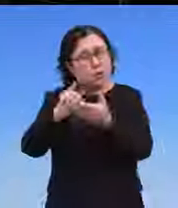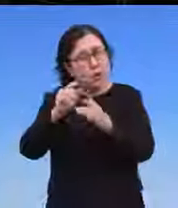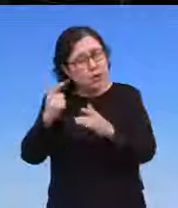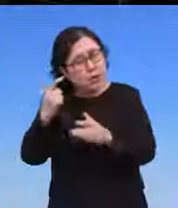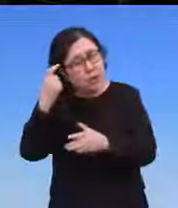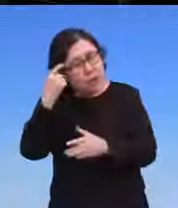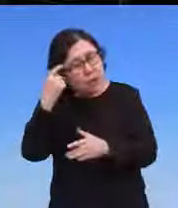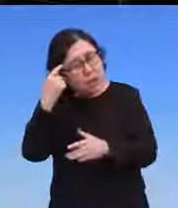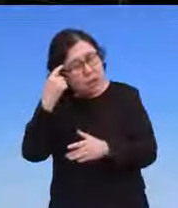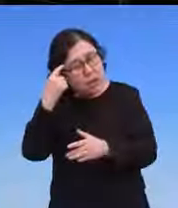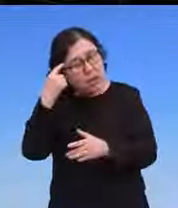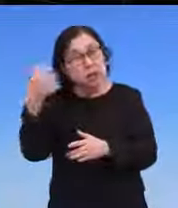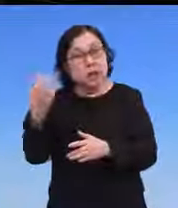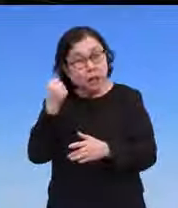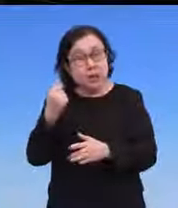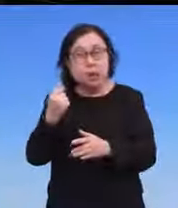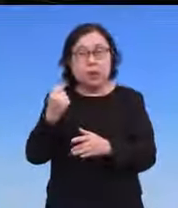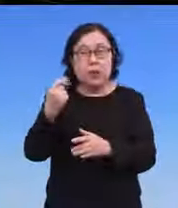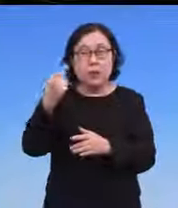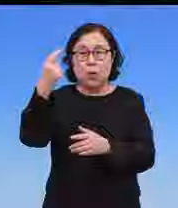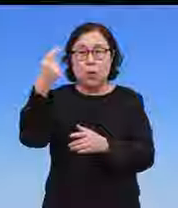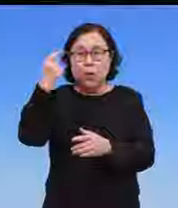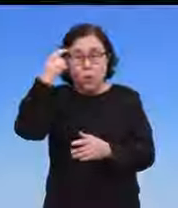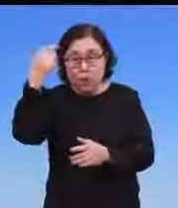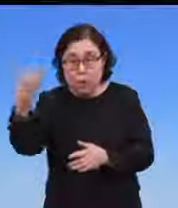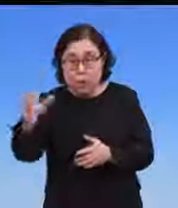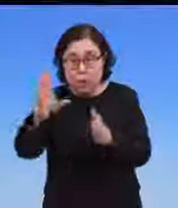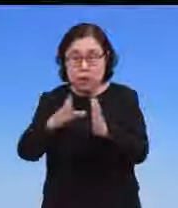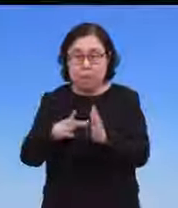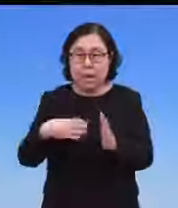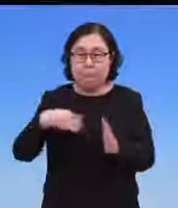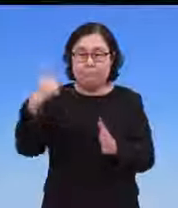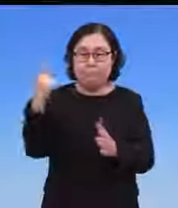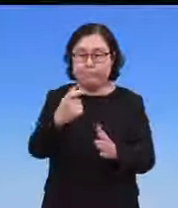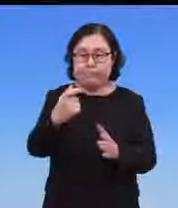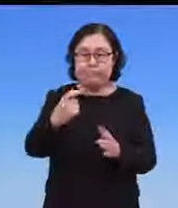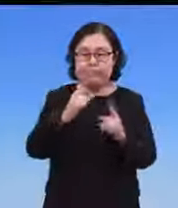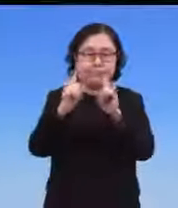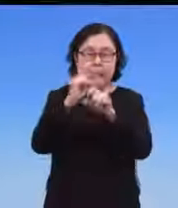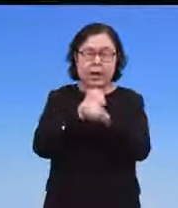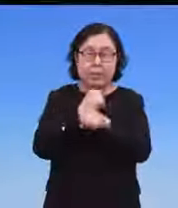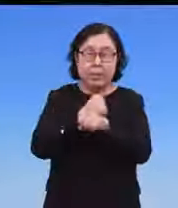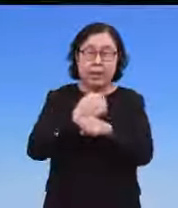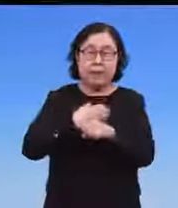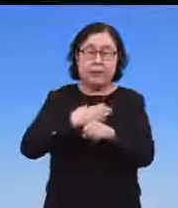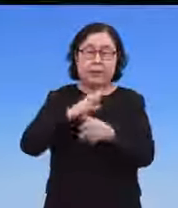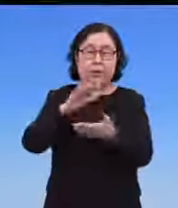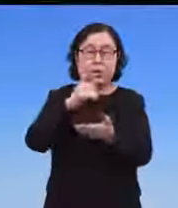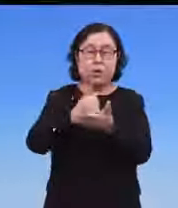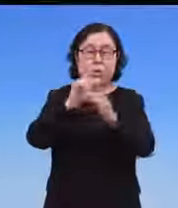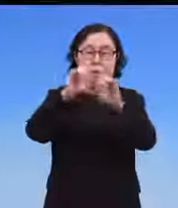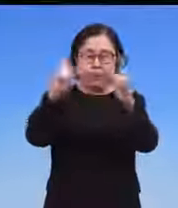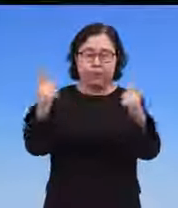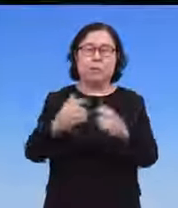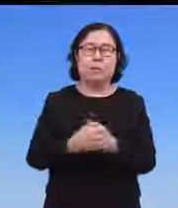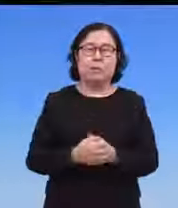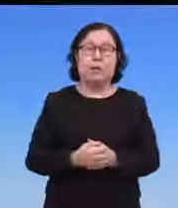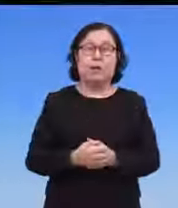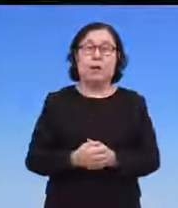메시아 아닌가, 그런 생각을 가지고 다가왔을 때 단호하게 말하는 거예요. 나 아니라고. 난 그리스도가